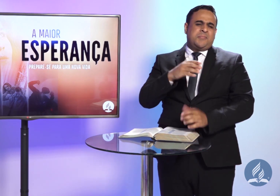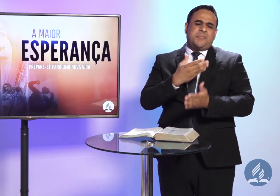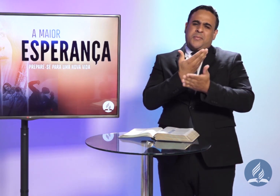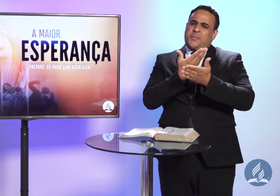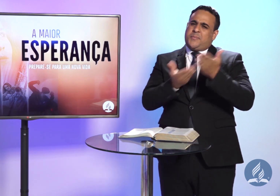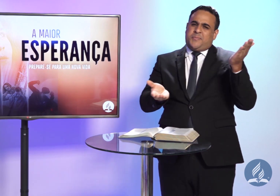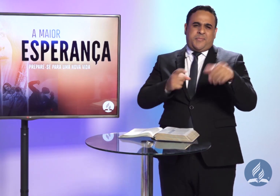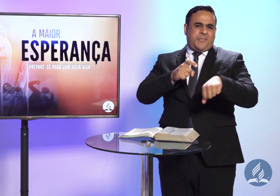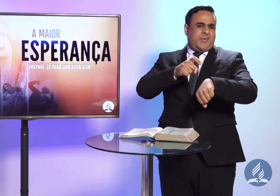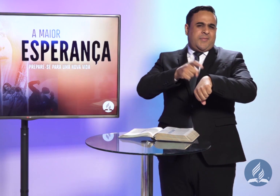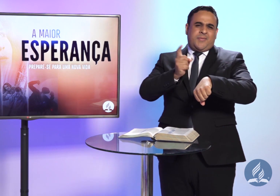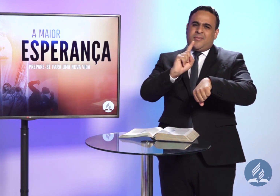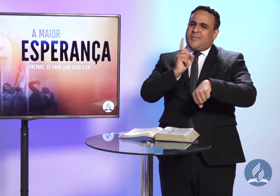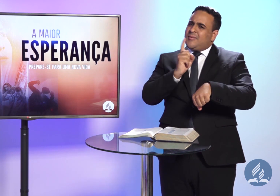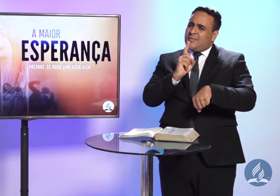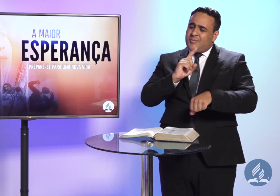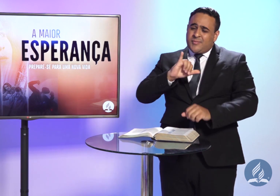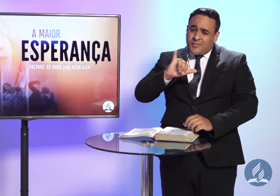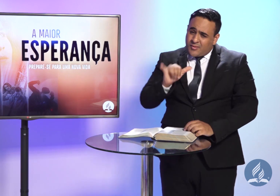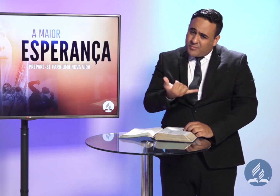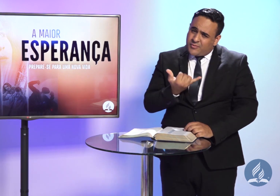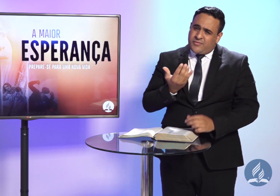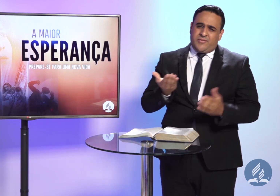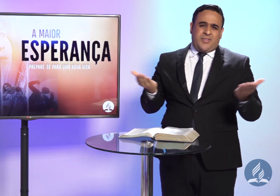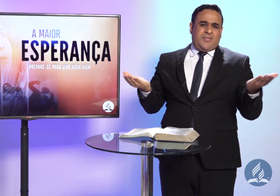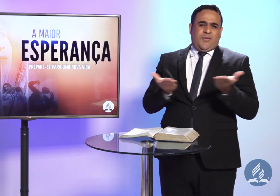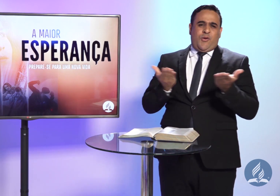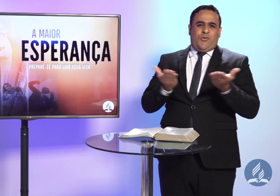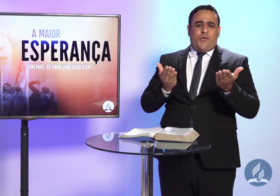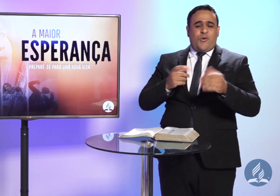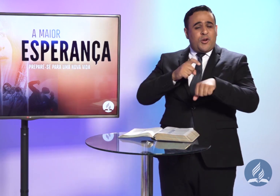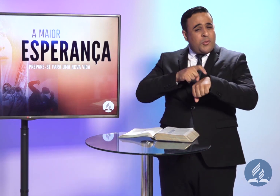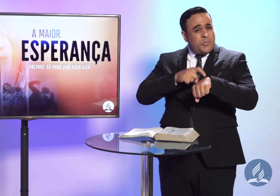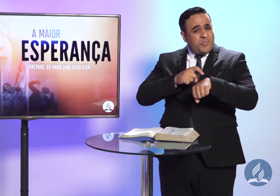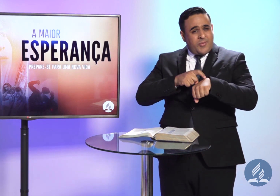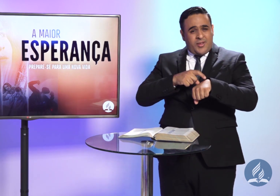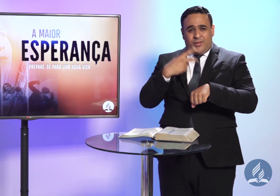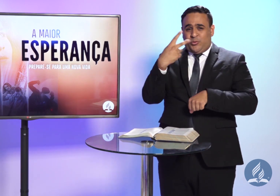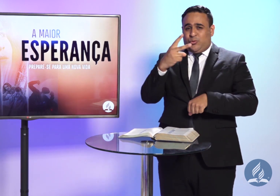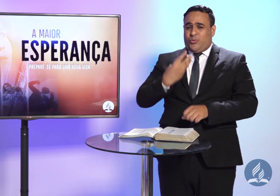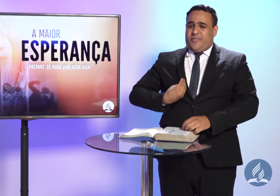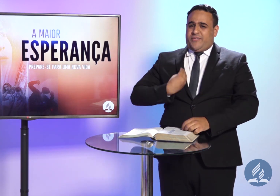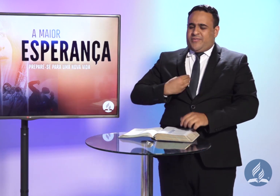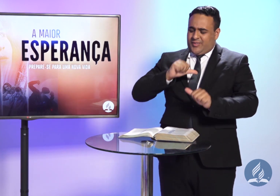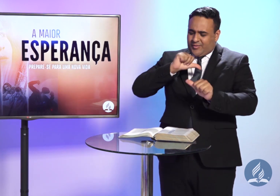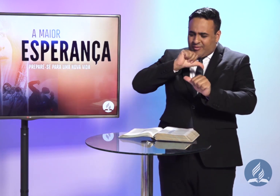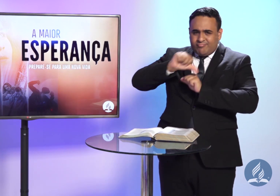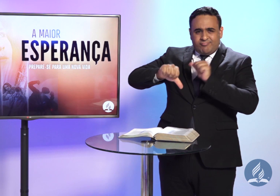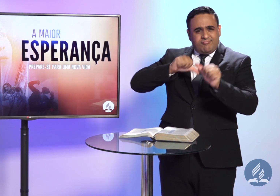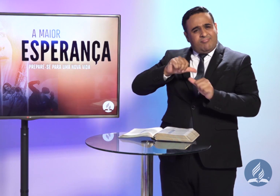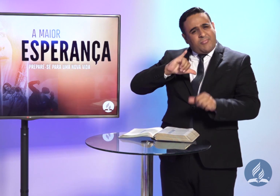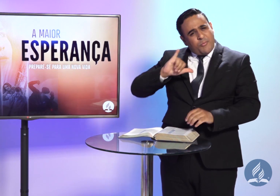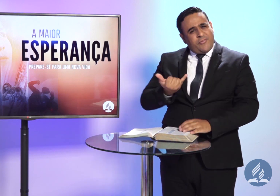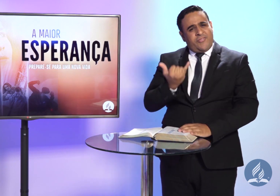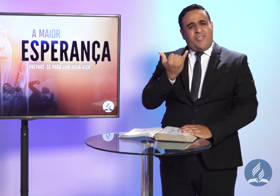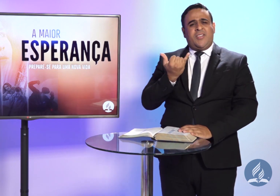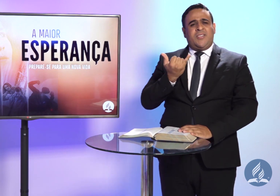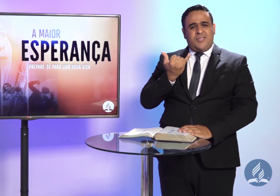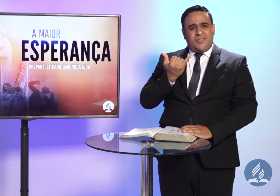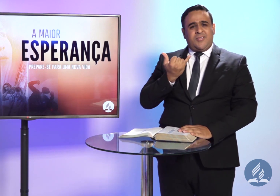ficar mais perto de Deus? Não perca seu tempo, meu querido amigo, minha querida amiga. Não perca mais tempo. Aproveite